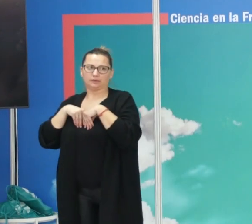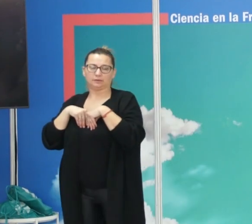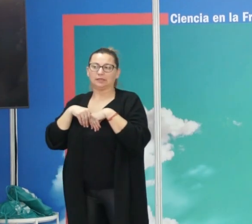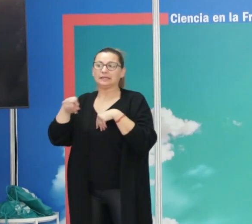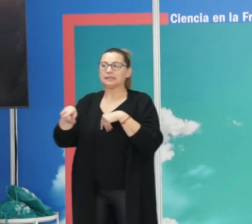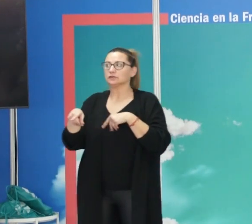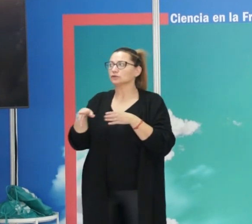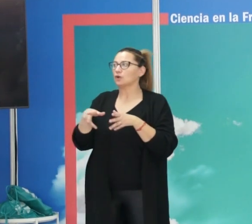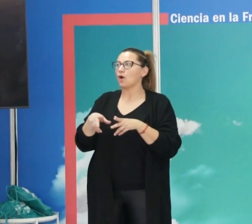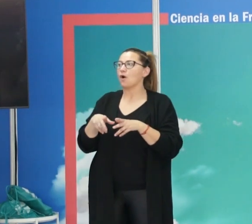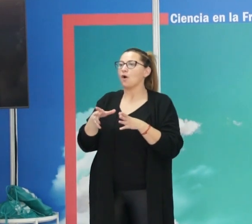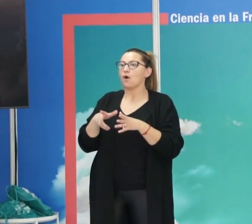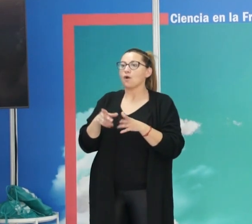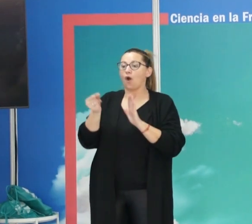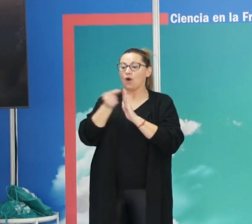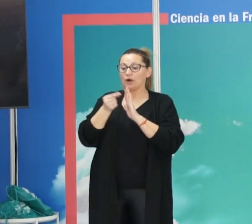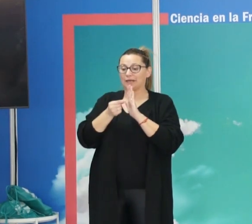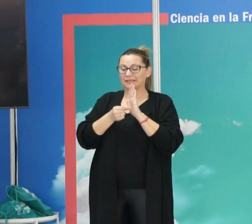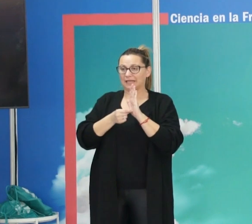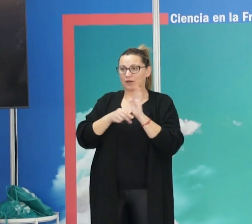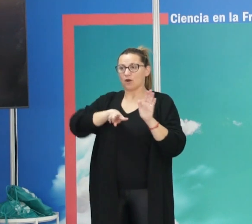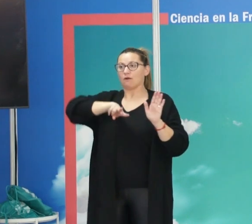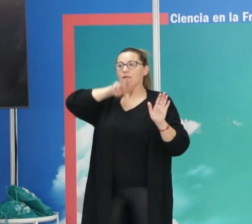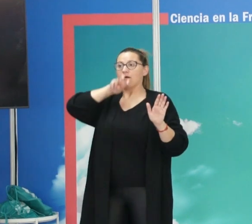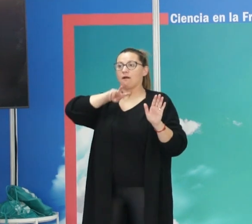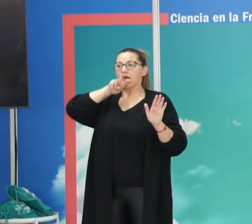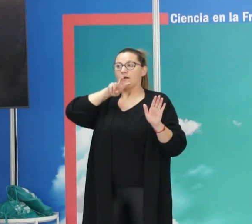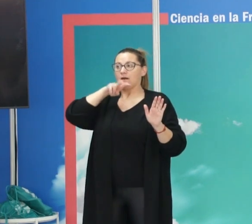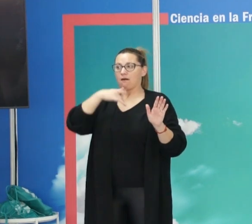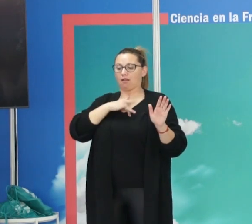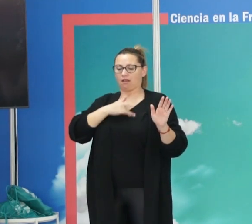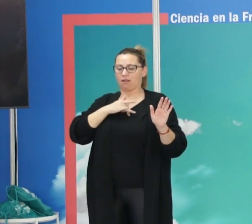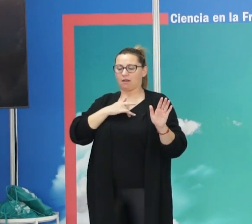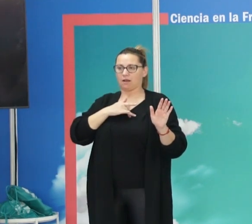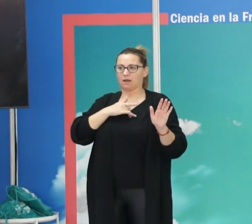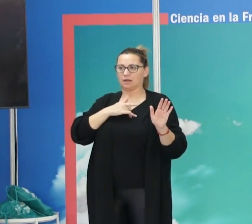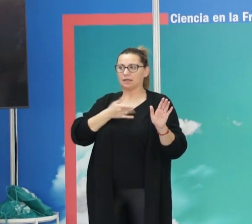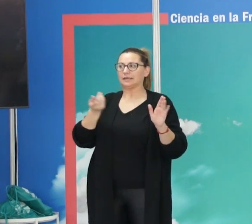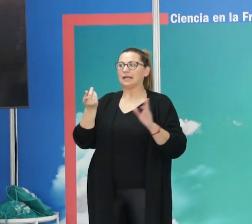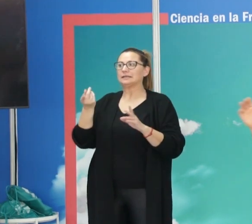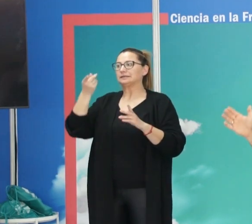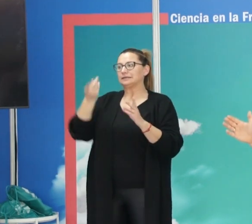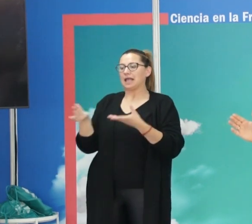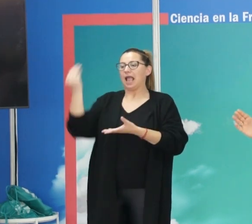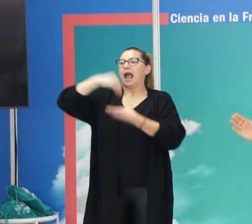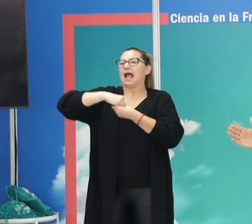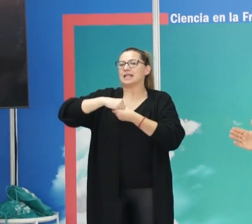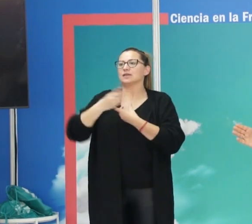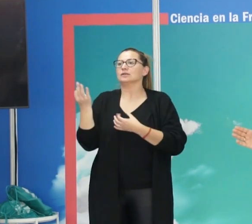que se ampliaran de los criterios cardiorrespiratorios tradicionales al criterio neurológico. Es decir, este